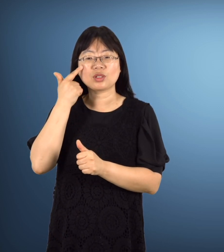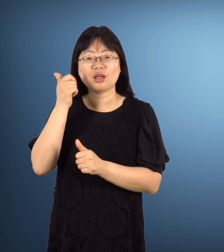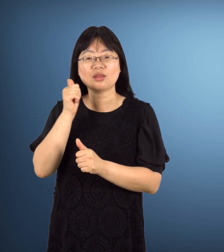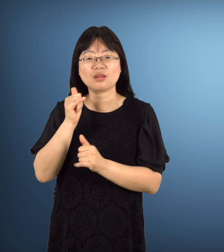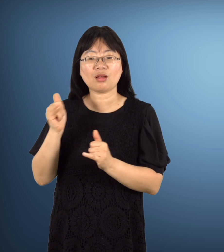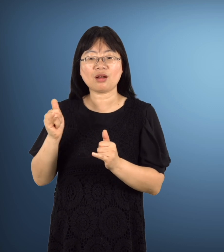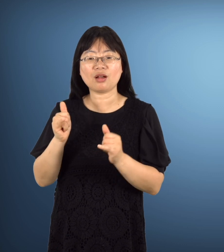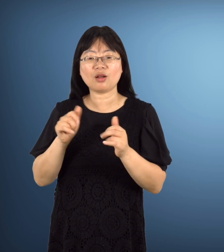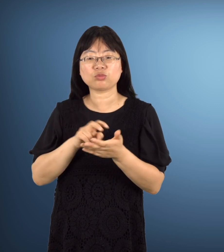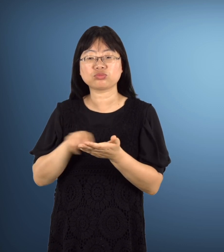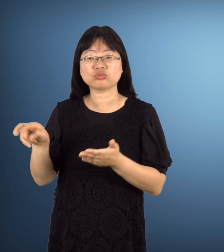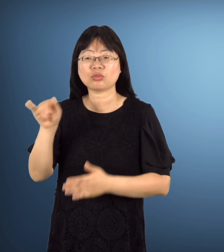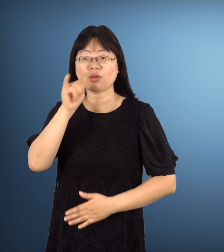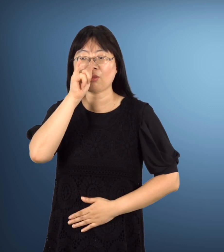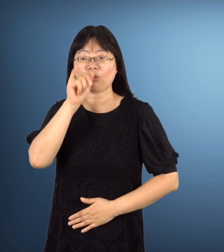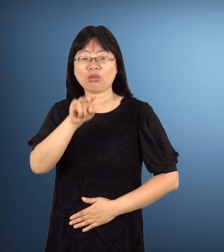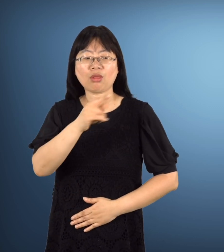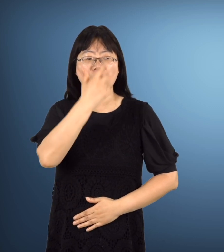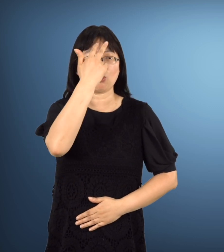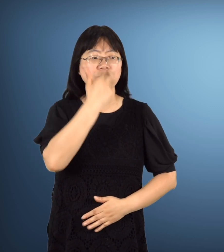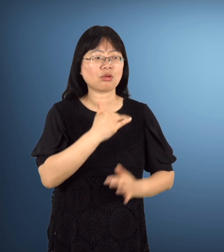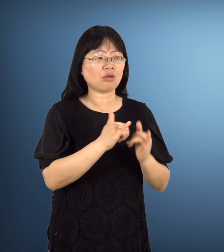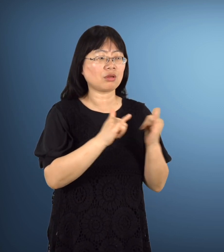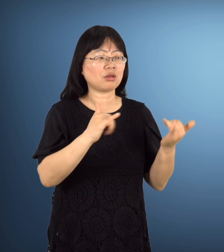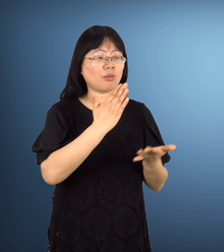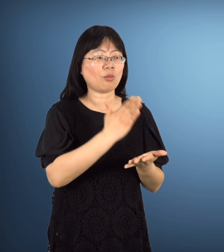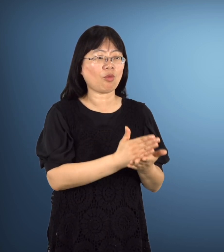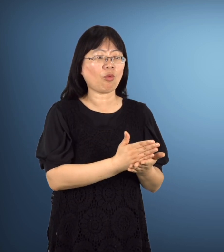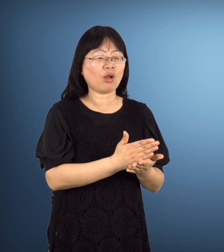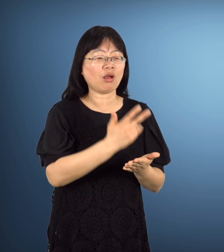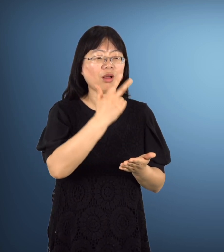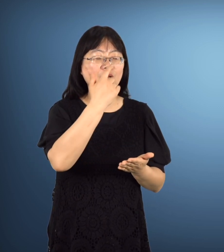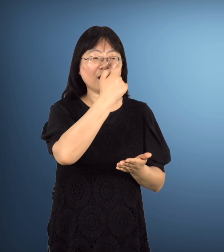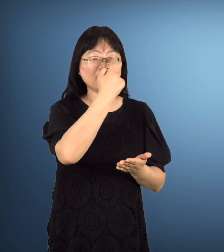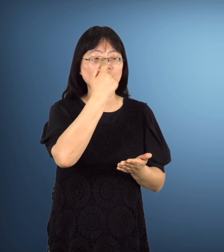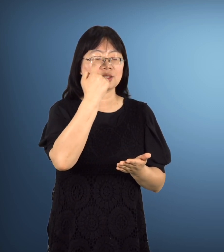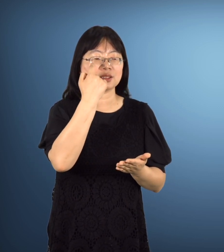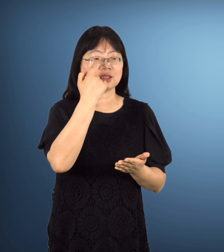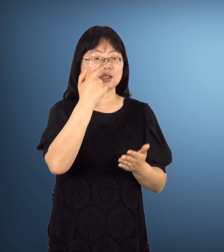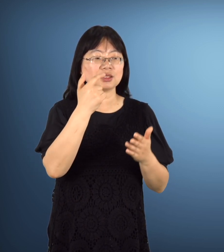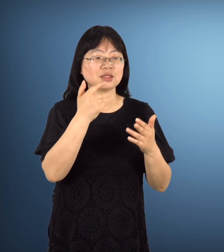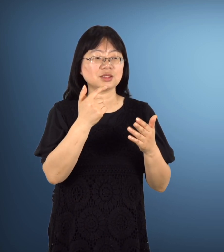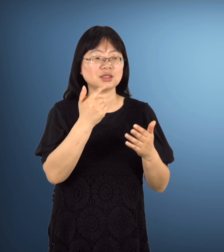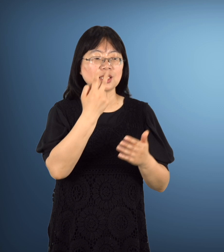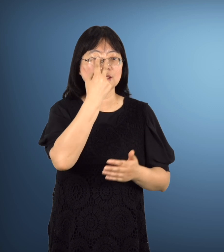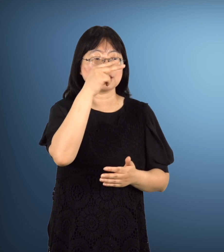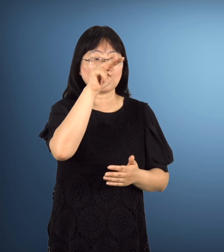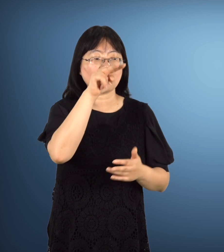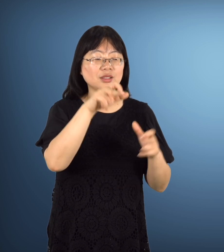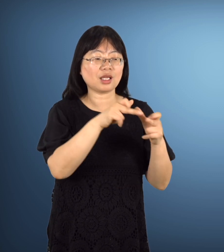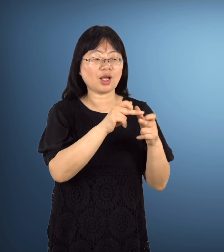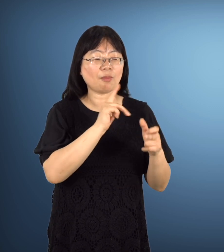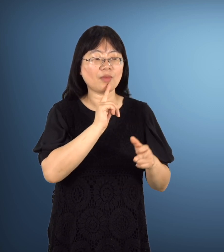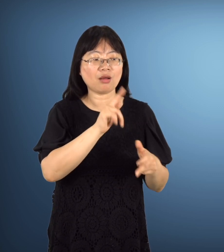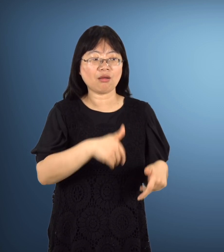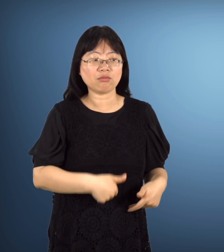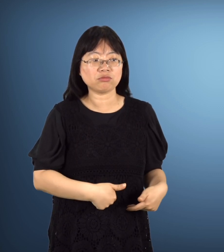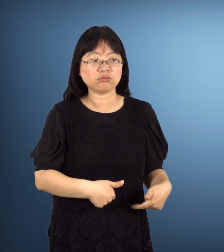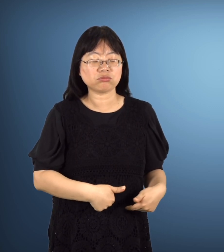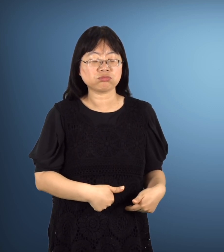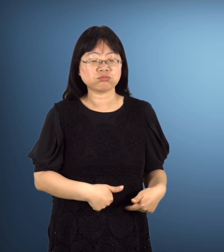보냈어요. 목사님, 맹인이 아니고 시각장애인이라 그래야 됩니다.